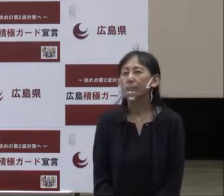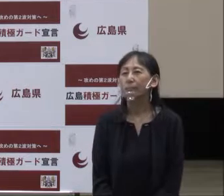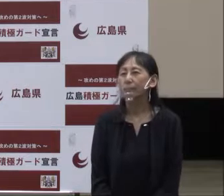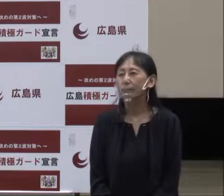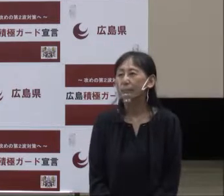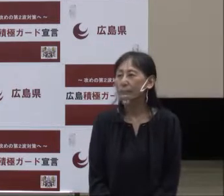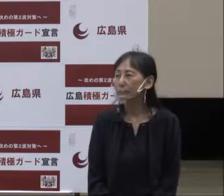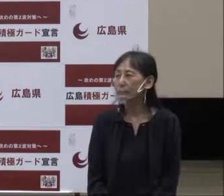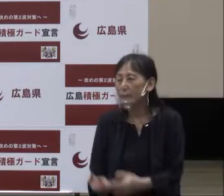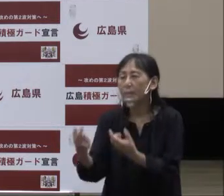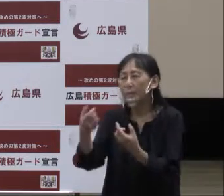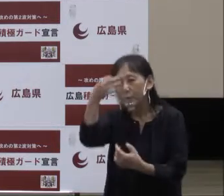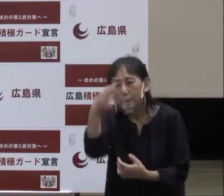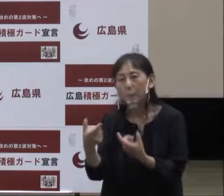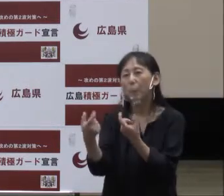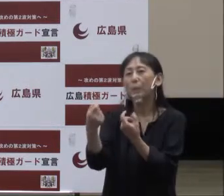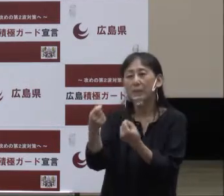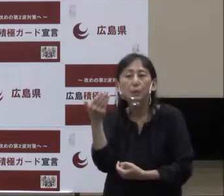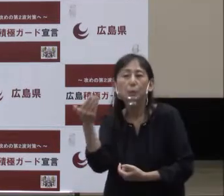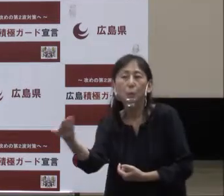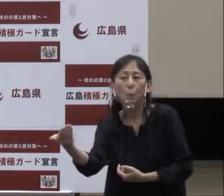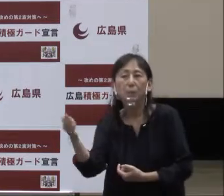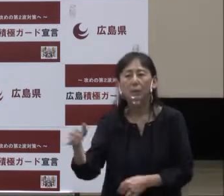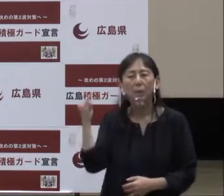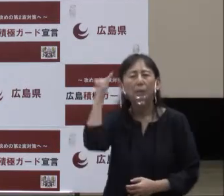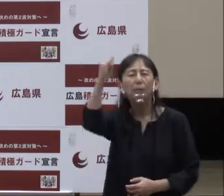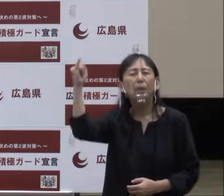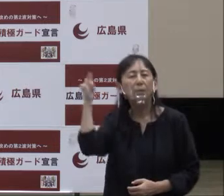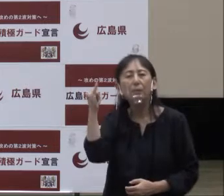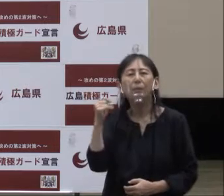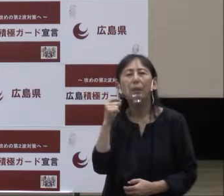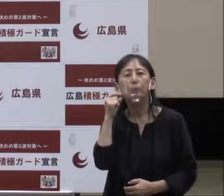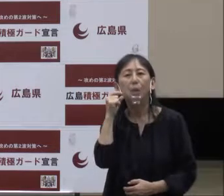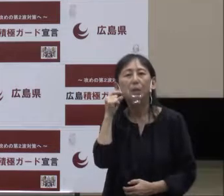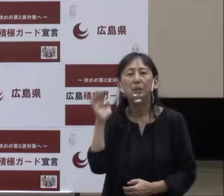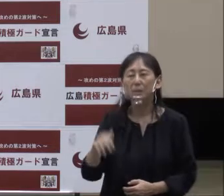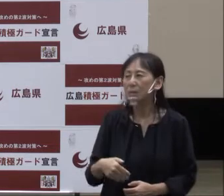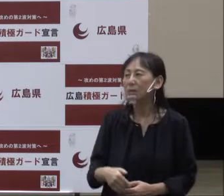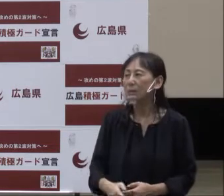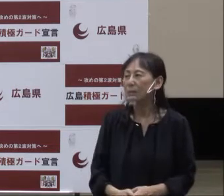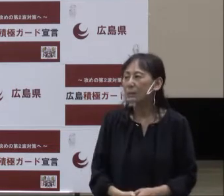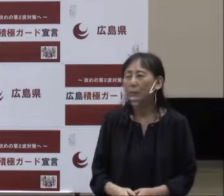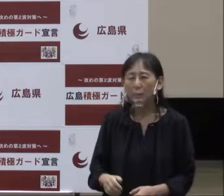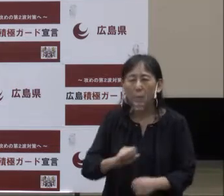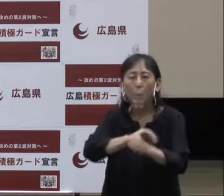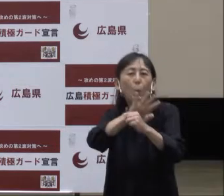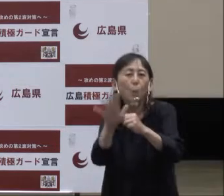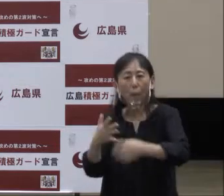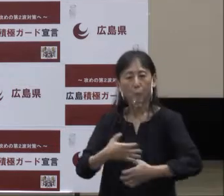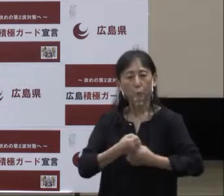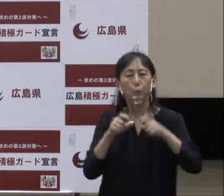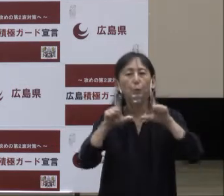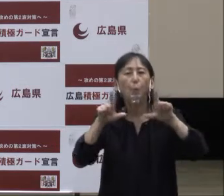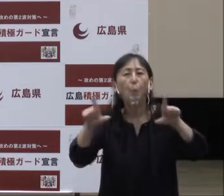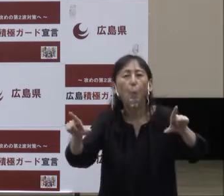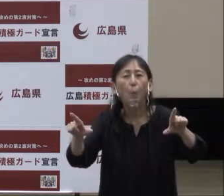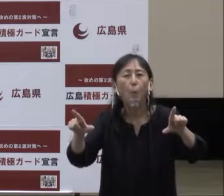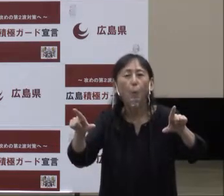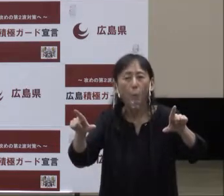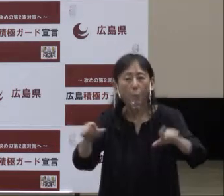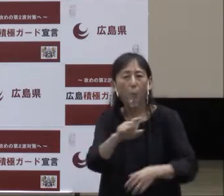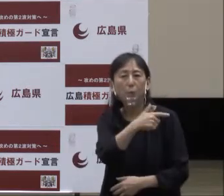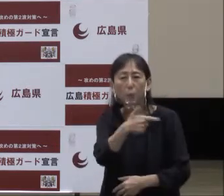大質問になるんですが、ちょっとイメージがなかなかわからないんですけど、例えば天気予報のようにコロナ注意報とかコロナ警報とかそういう独自の